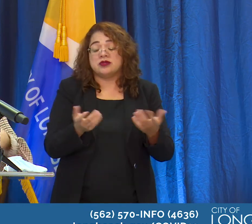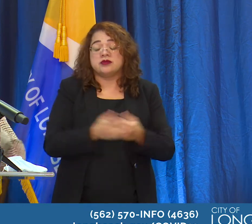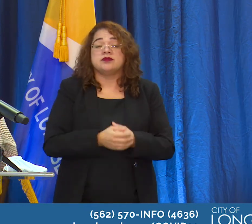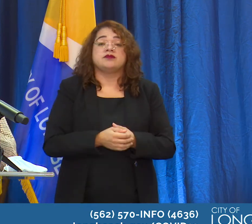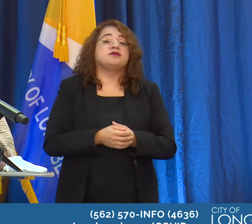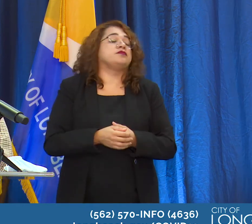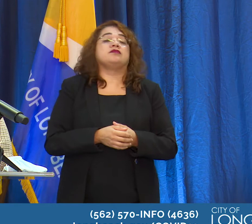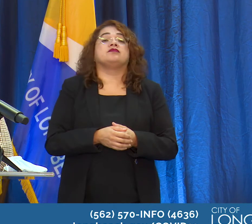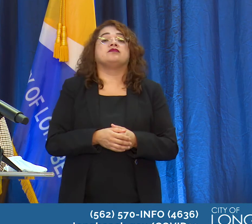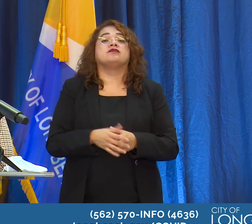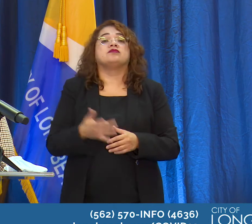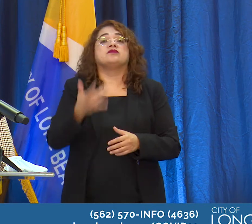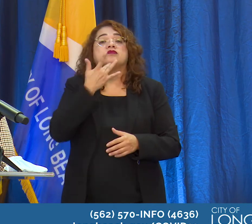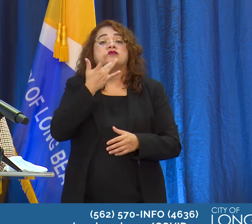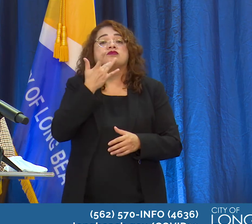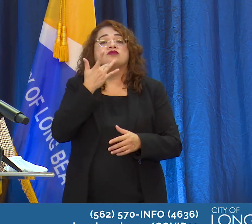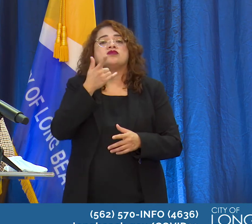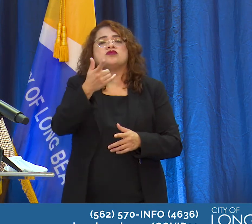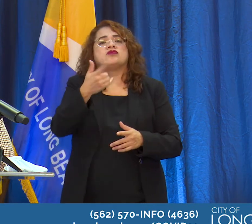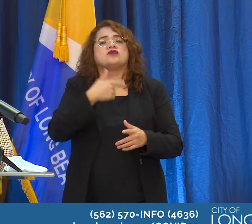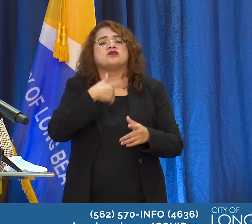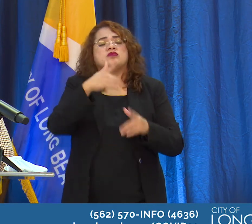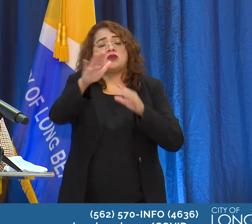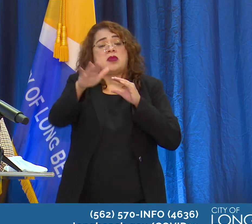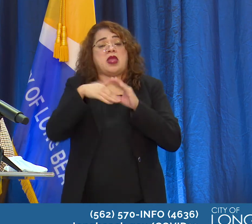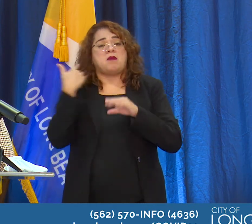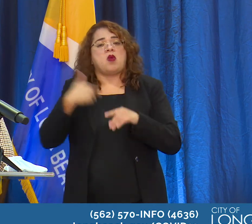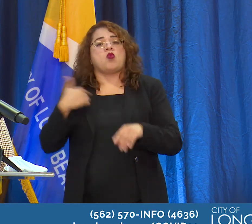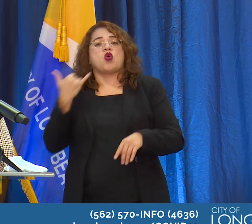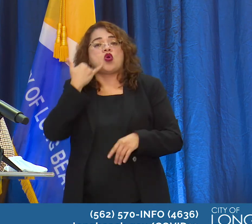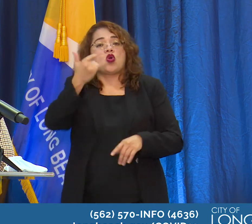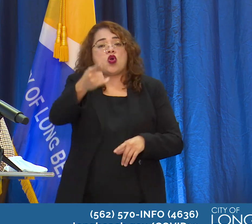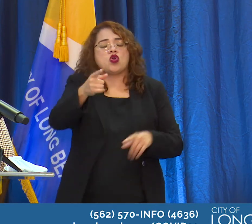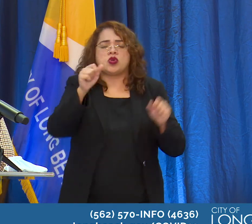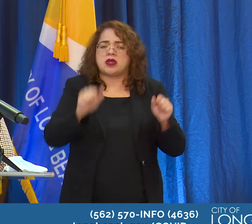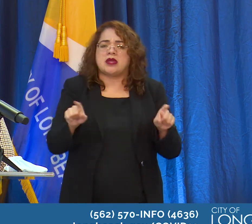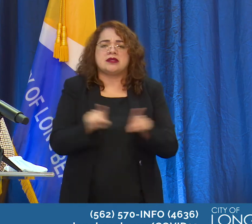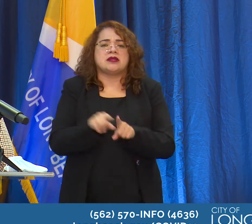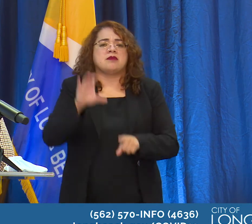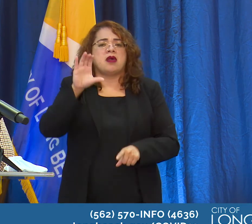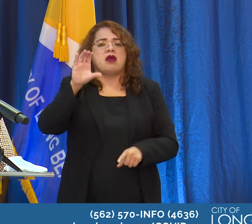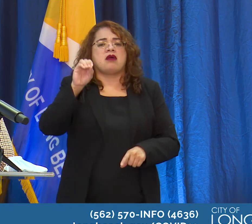que le regresen la llamada, puede mandar un correo electrónico a